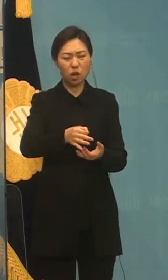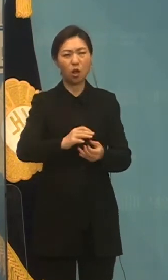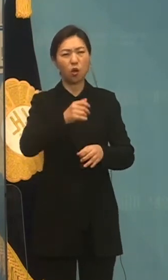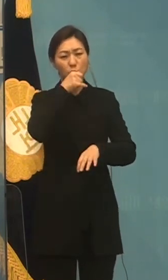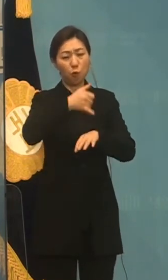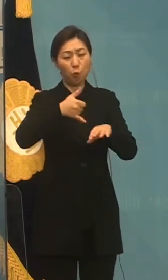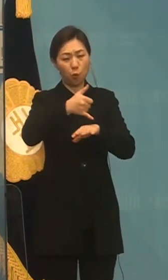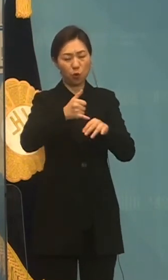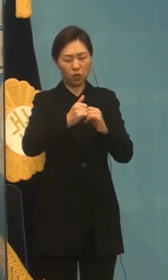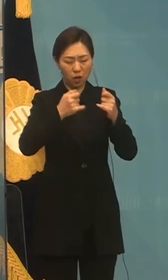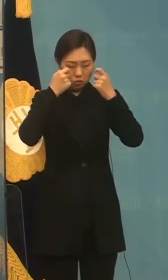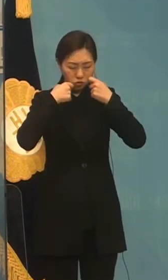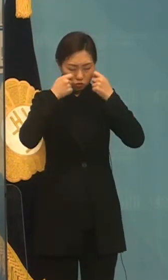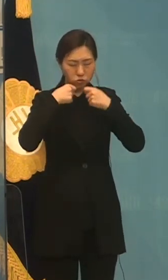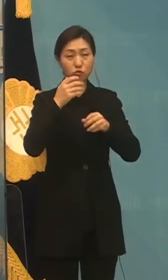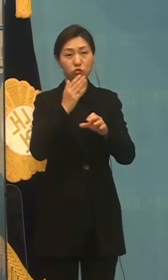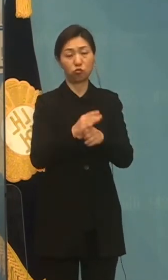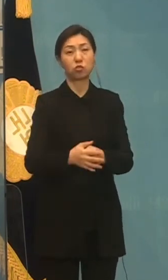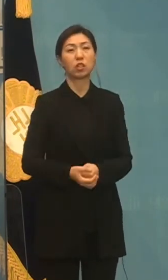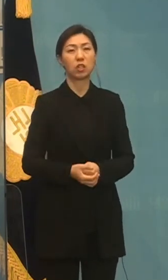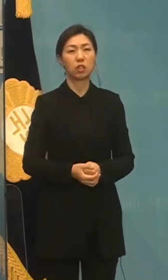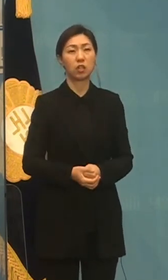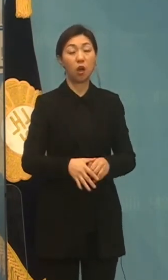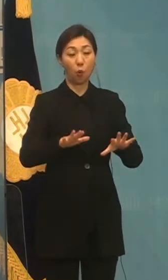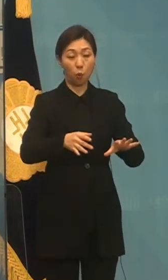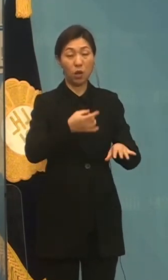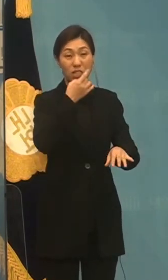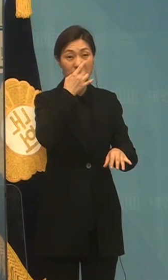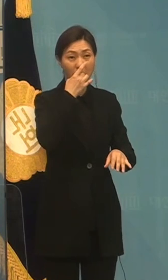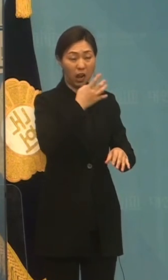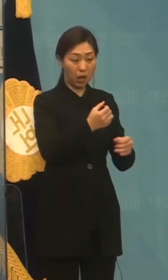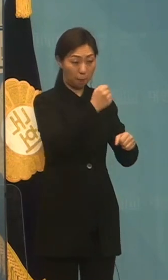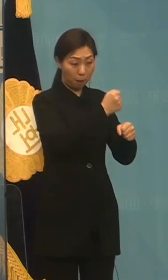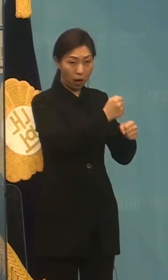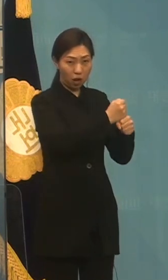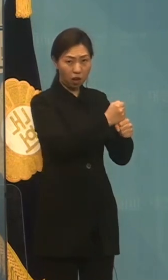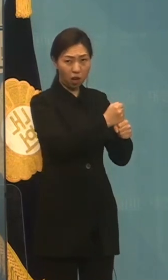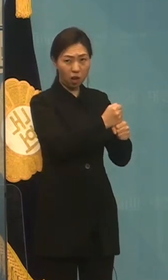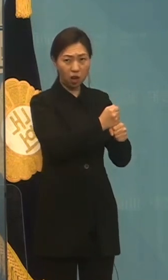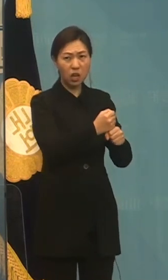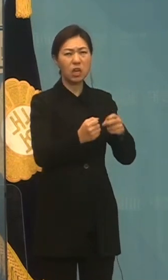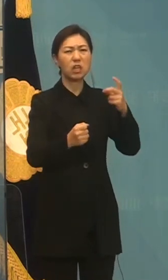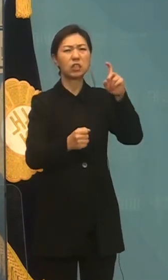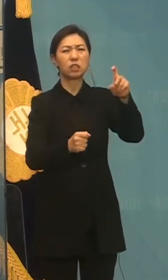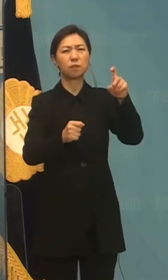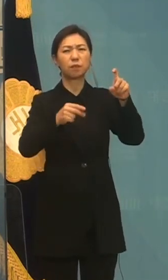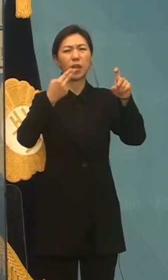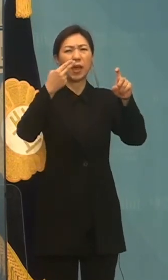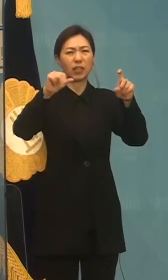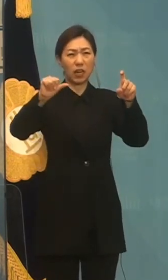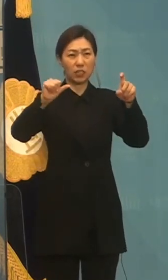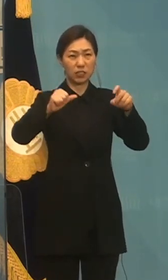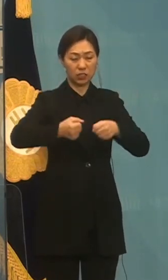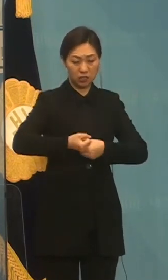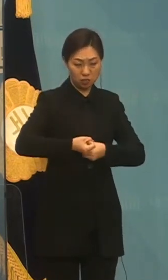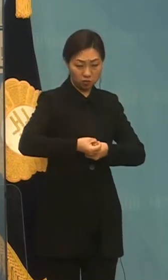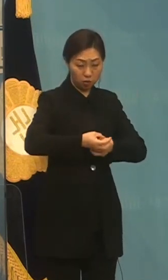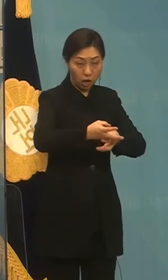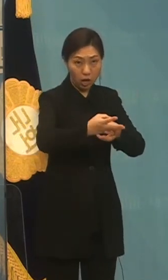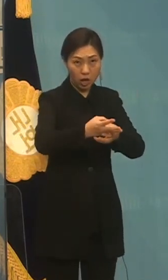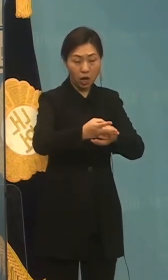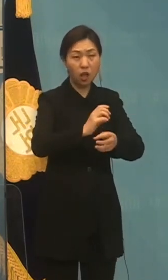11월 15일 올해 쌀 생산량이 재배 면적 증가와 10헥타르당 생산량 증가로 전년